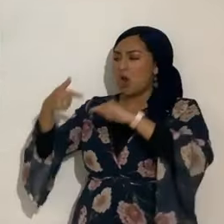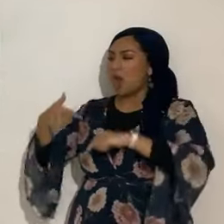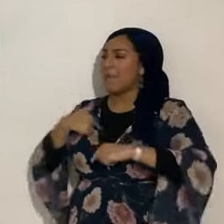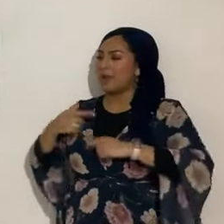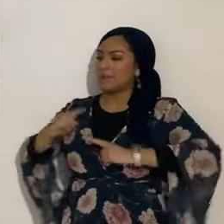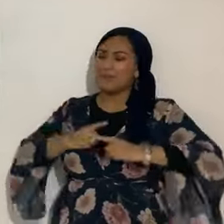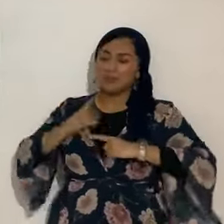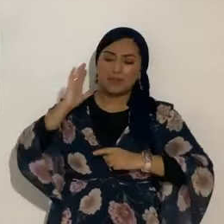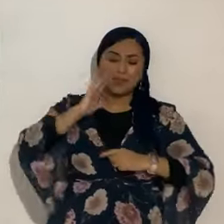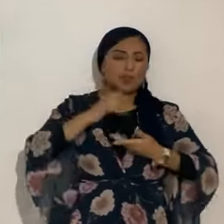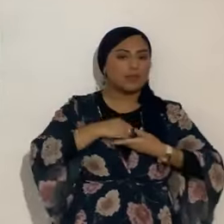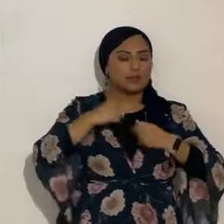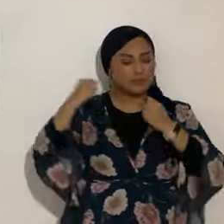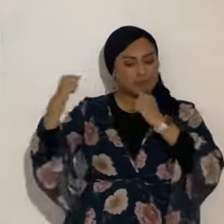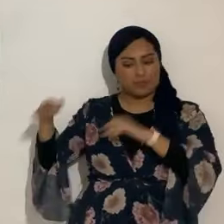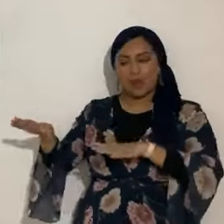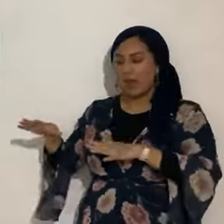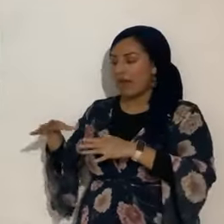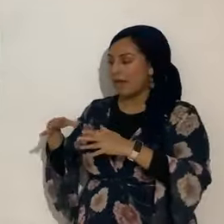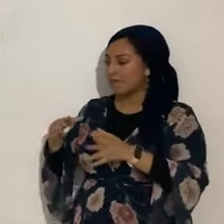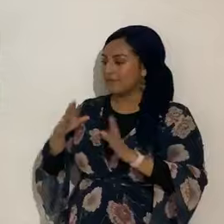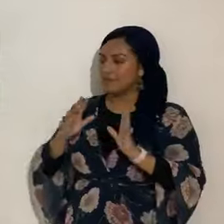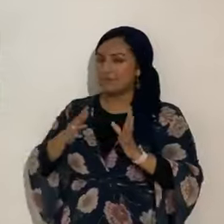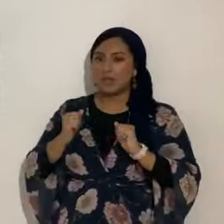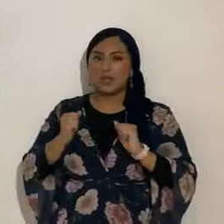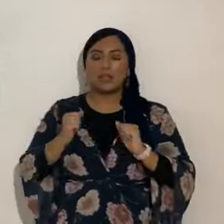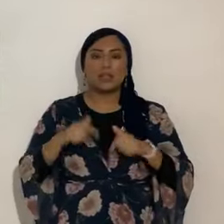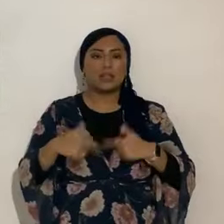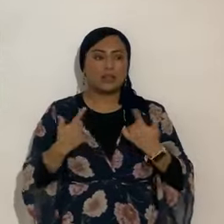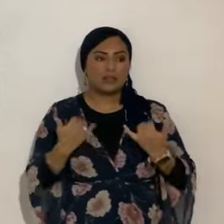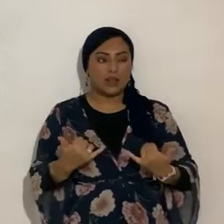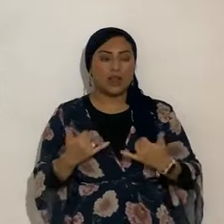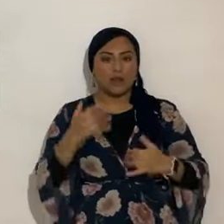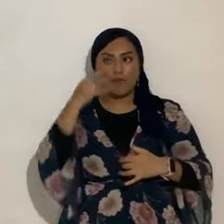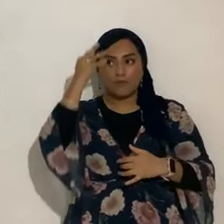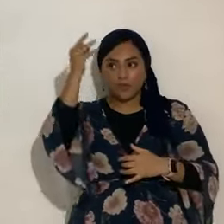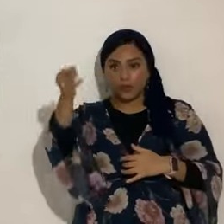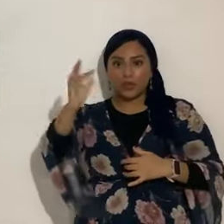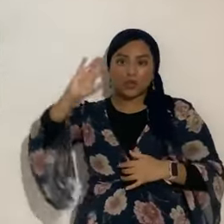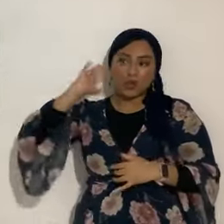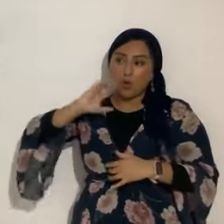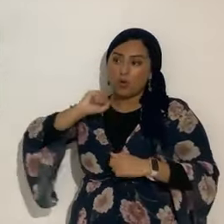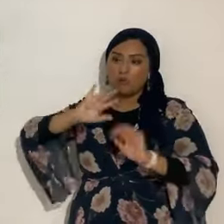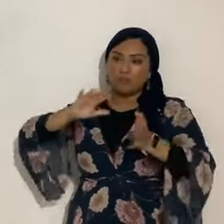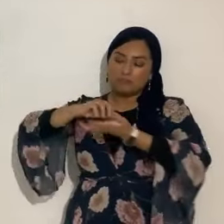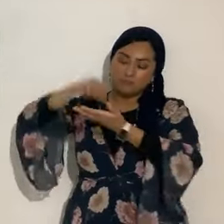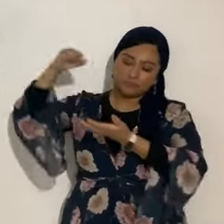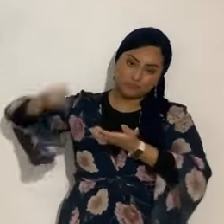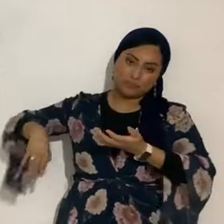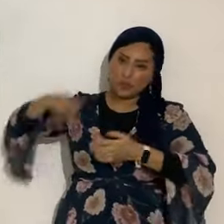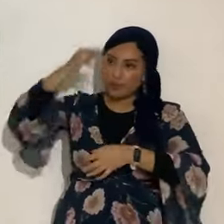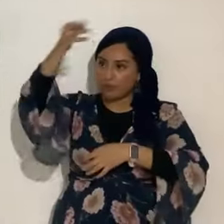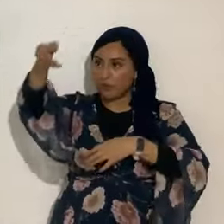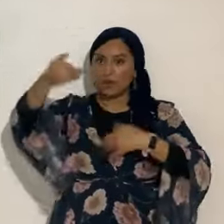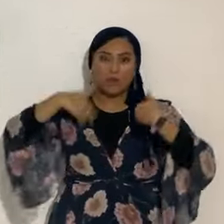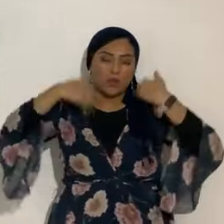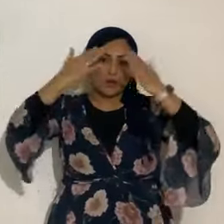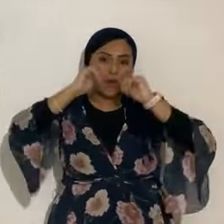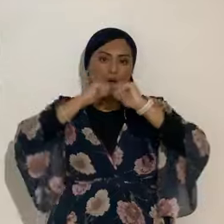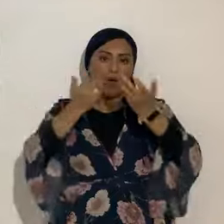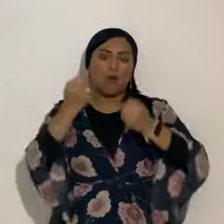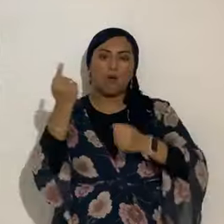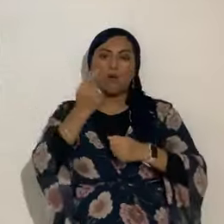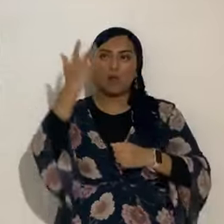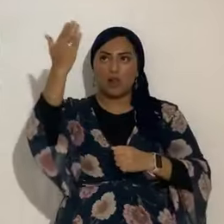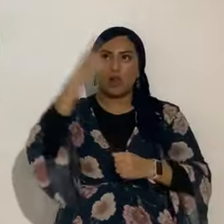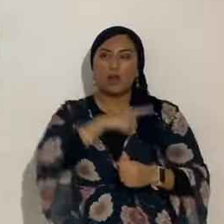Yahshua Mashiach. Fuera, rápido. Hay que vivir el presente y el futuro. El pasado ya se fue y el futuro nadie tiene control, solamente nuestro